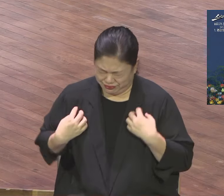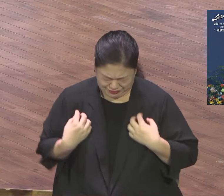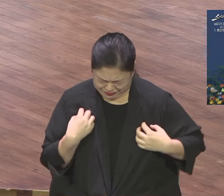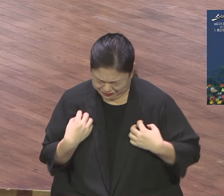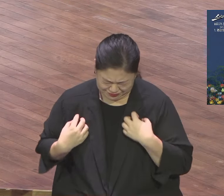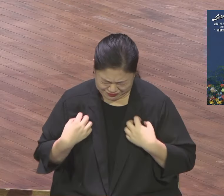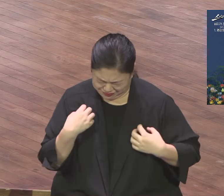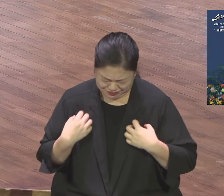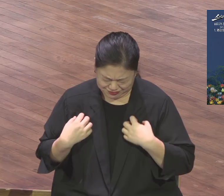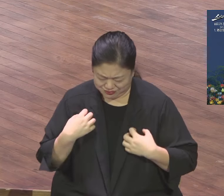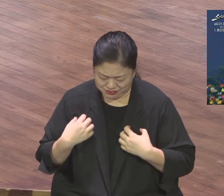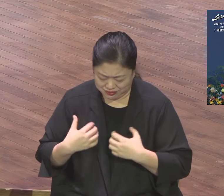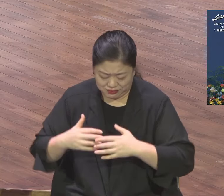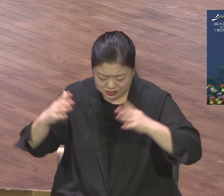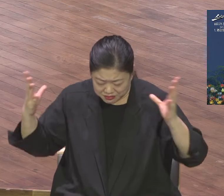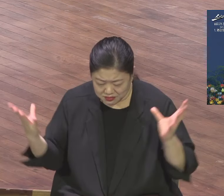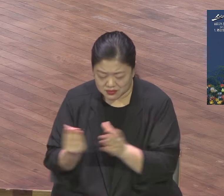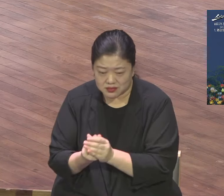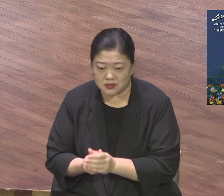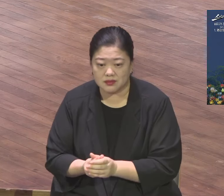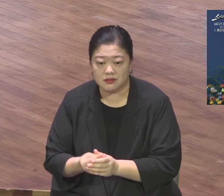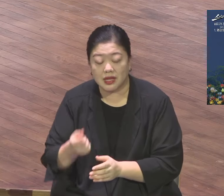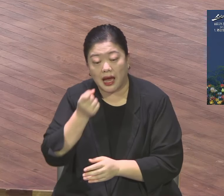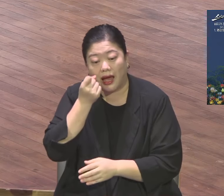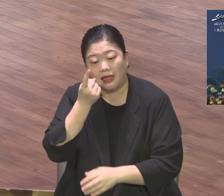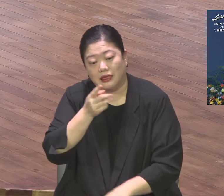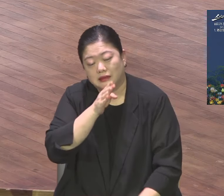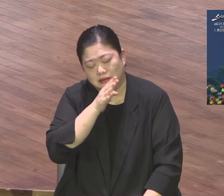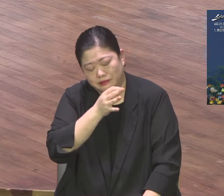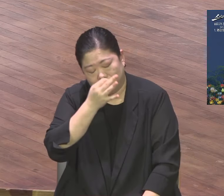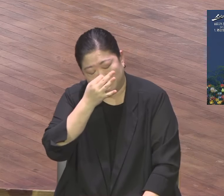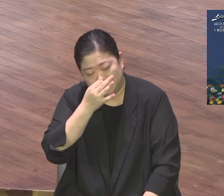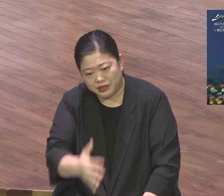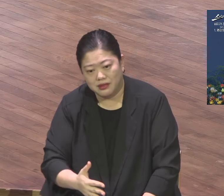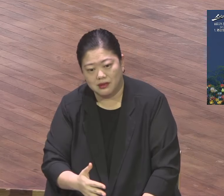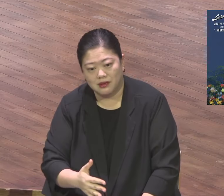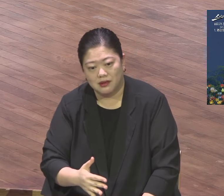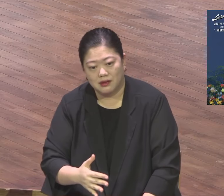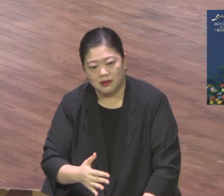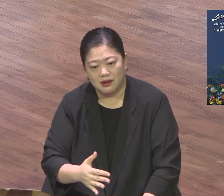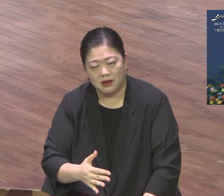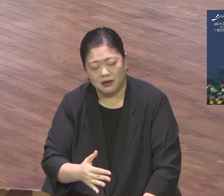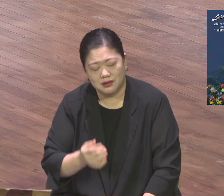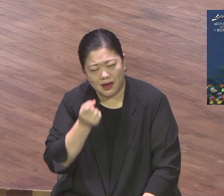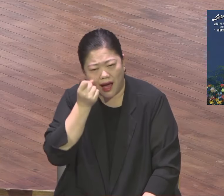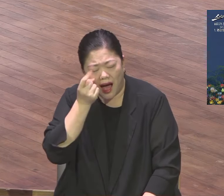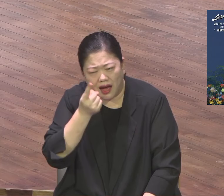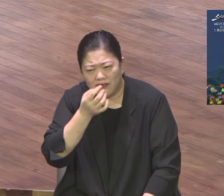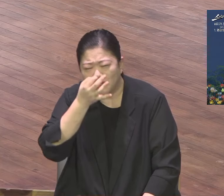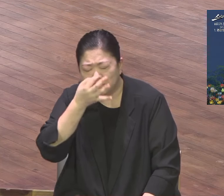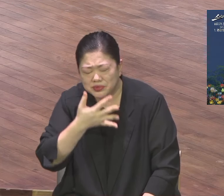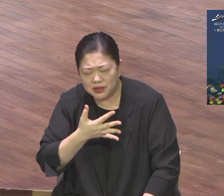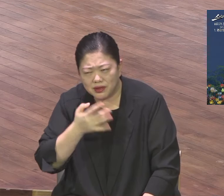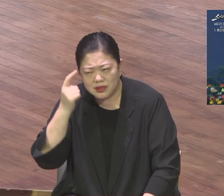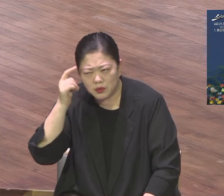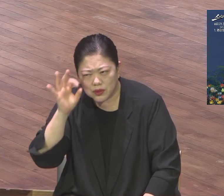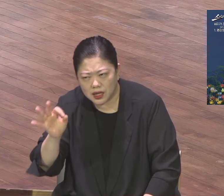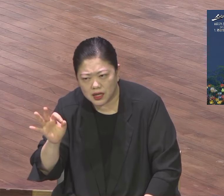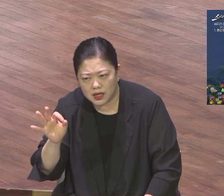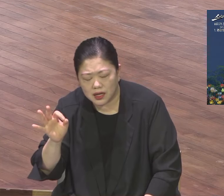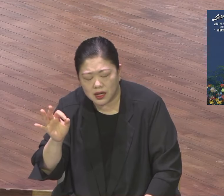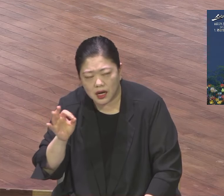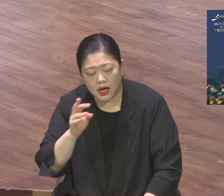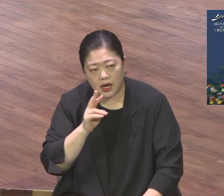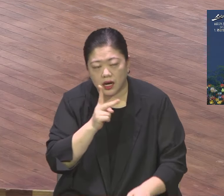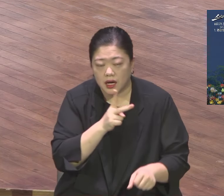바울이 이 성교 원장을 달려가면서 얼마나 아팠는지 몰라. 과정 거치면서 두드려